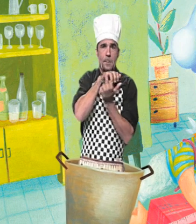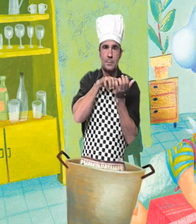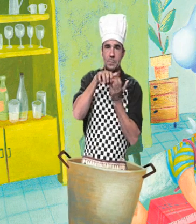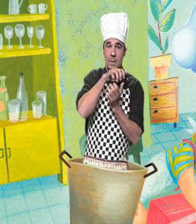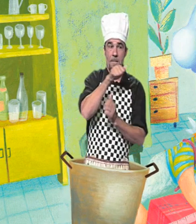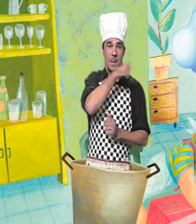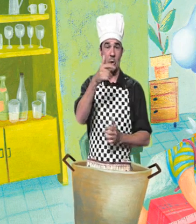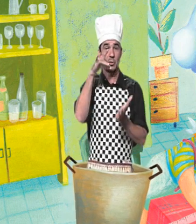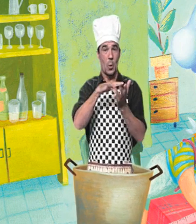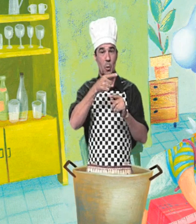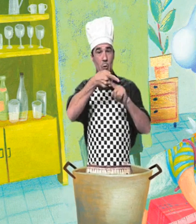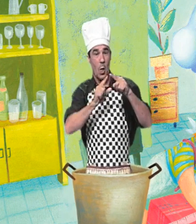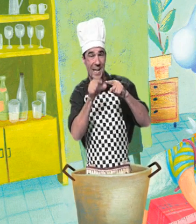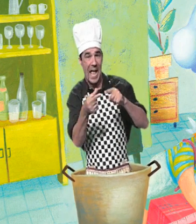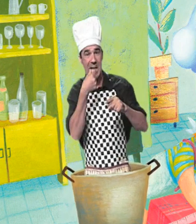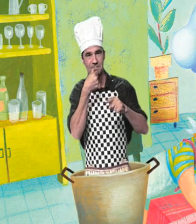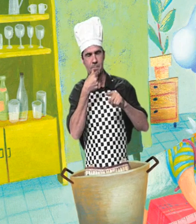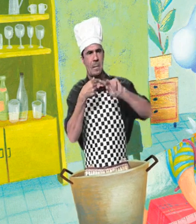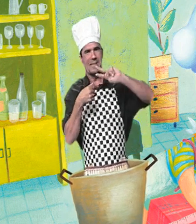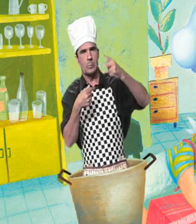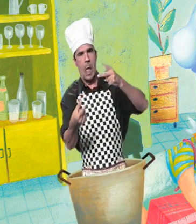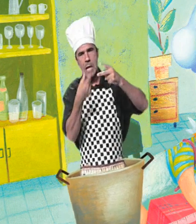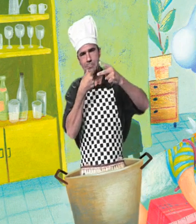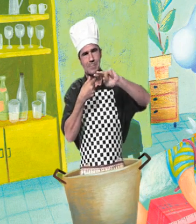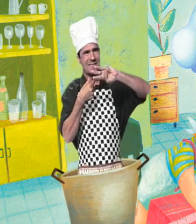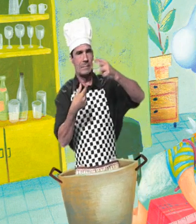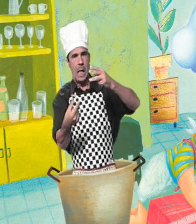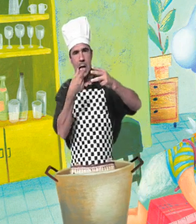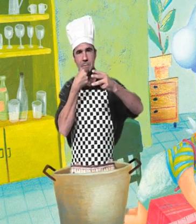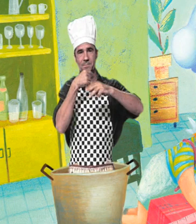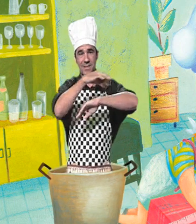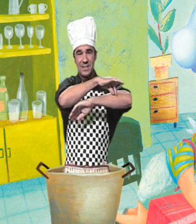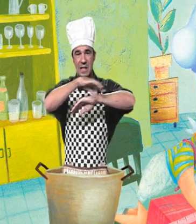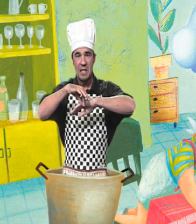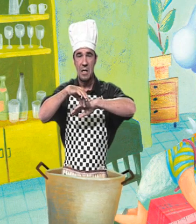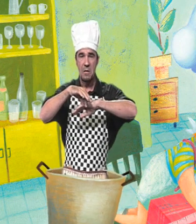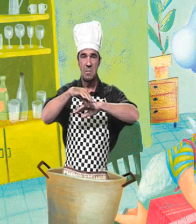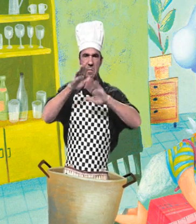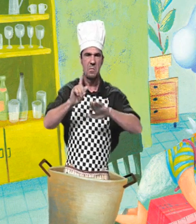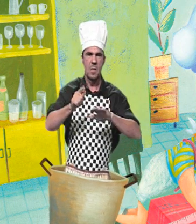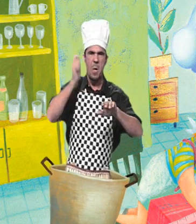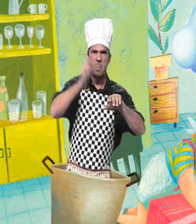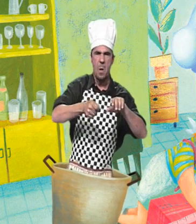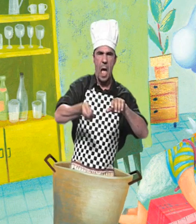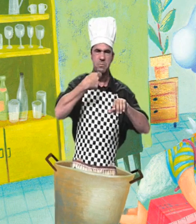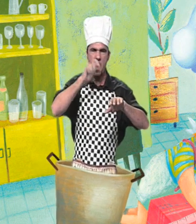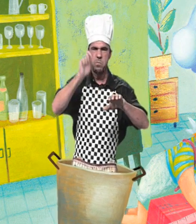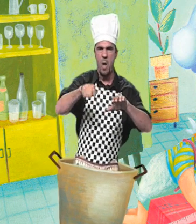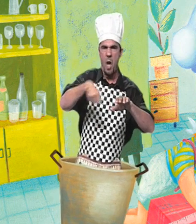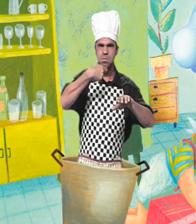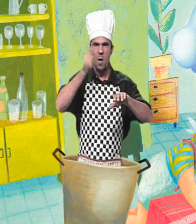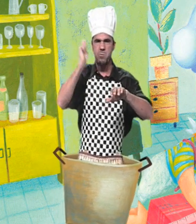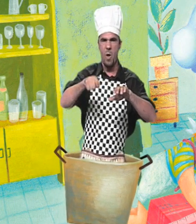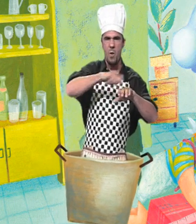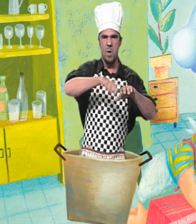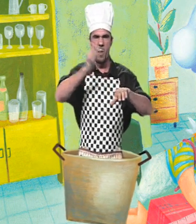Després del primer tros, el segon i el tercer, el regle no parava quiet, amunt